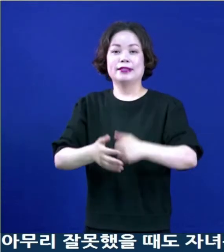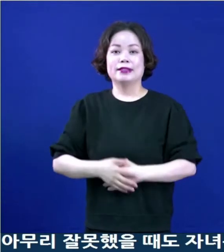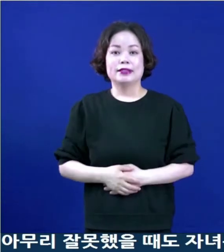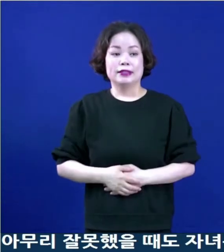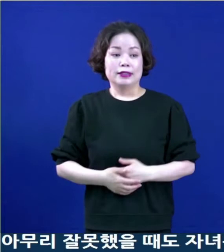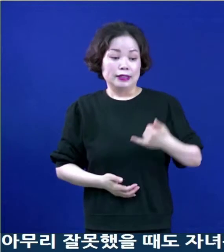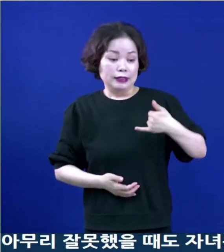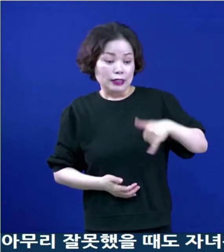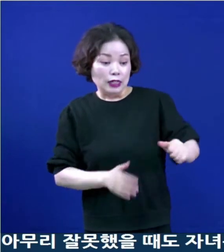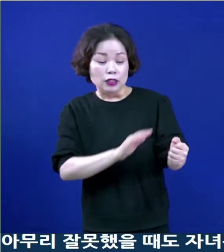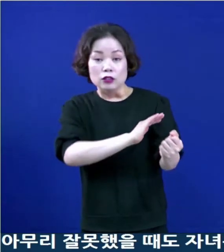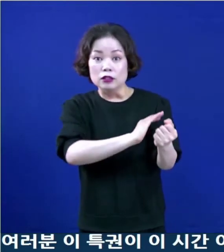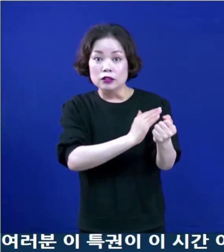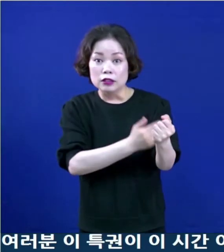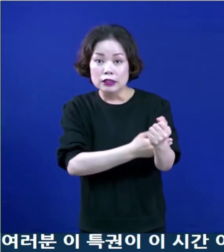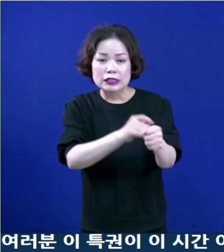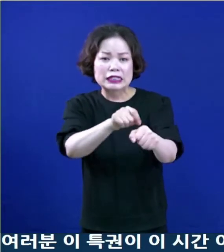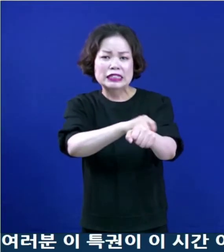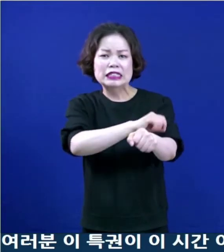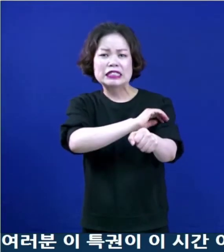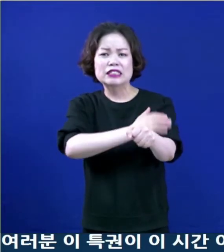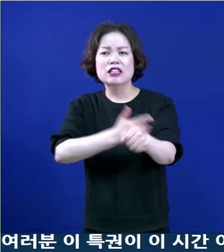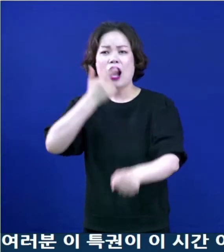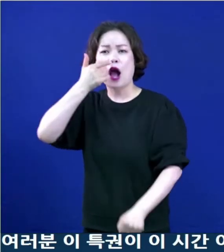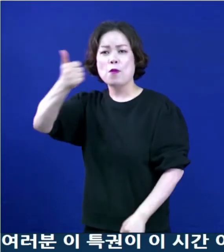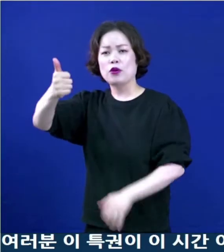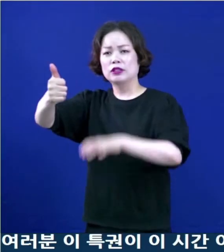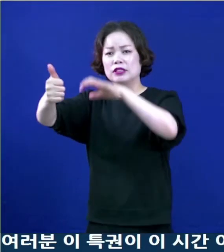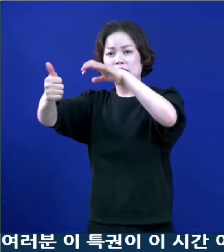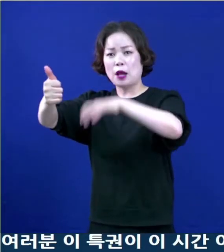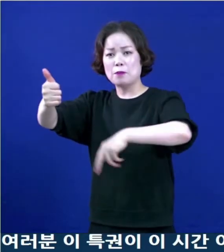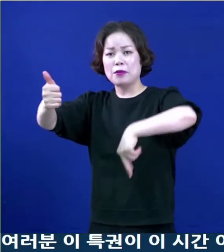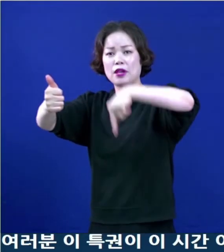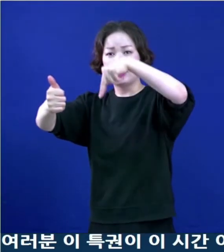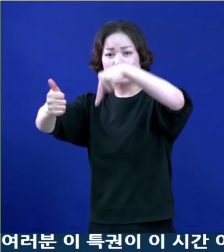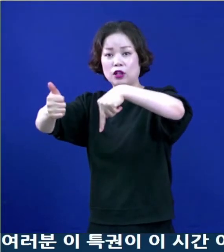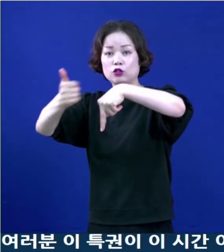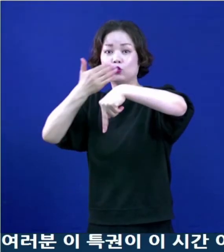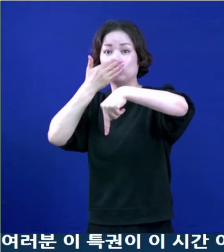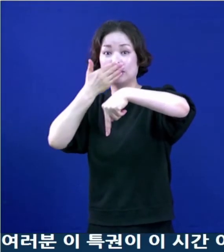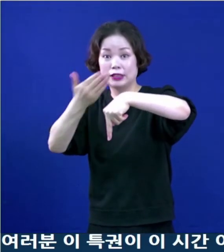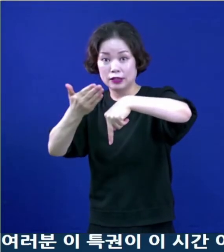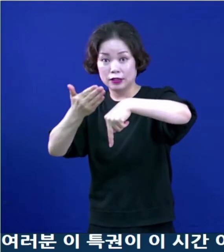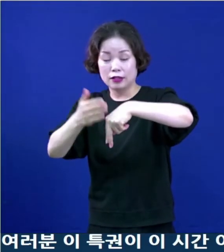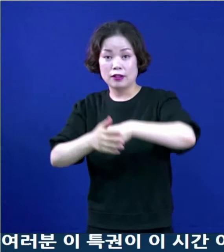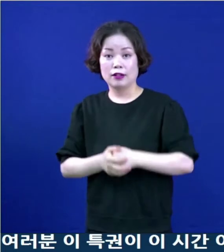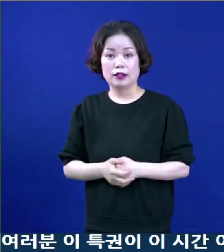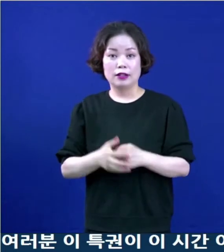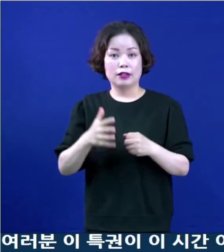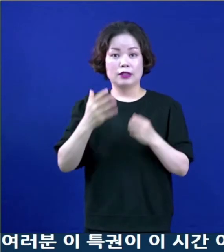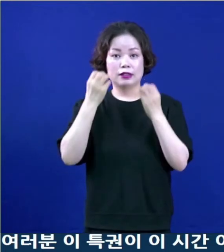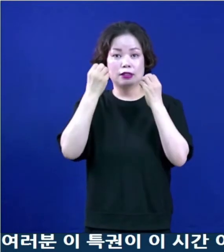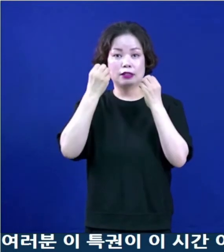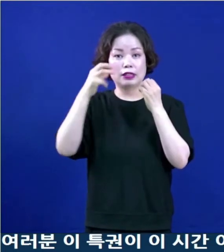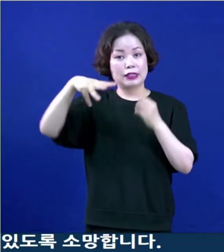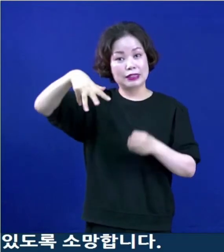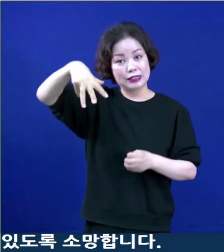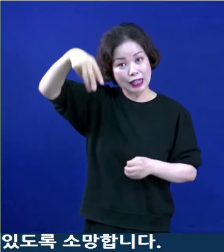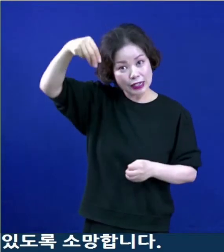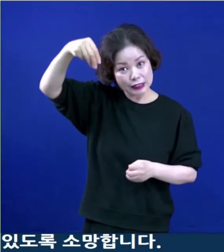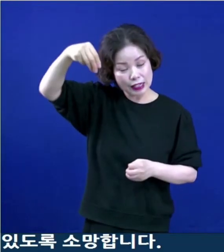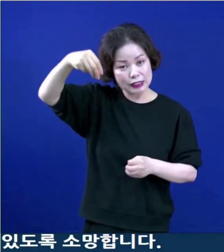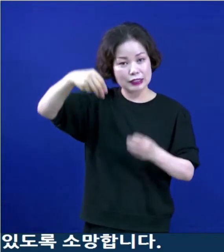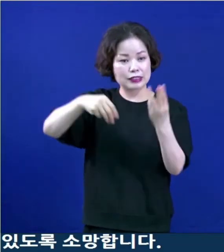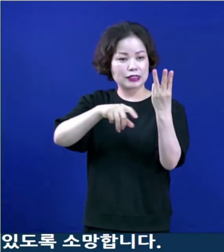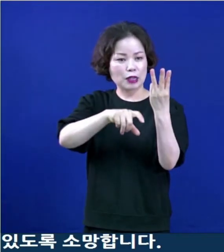자녀된 특권은 아버지 앞에 있을 수 있는 것이죠. 창세기 3장에 보면 인간이 죄를 지었습니다. 그래서